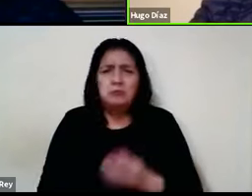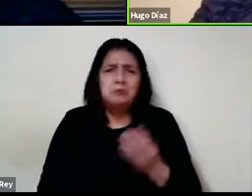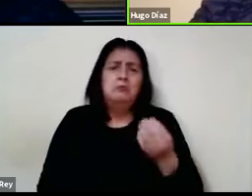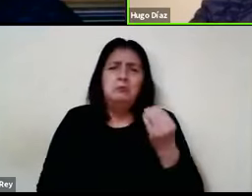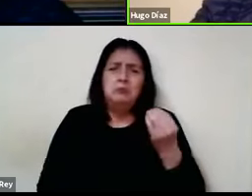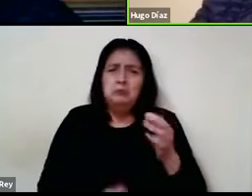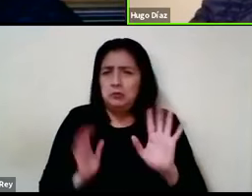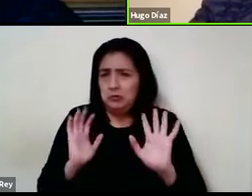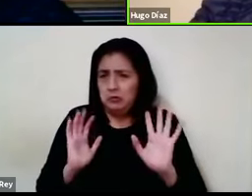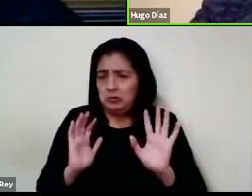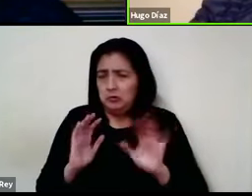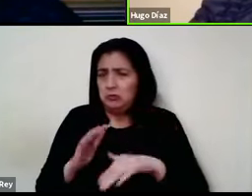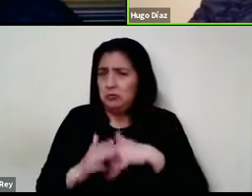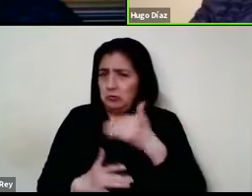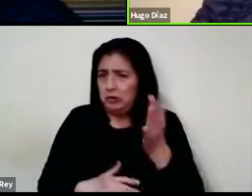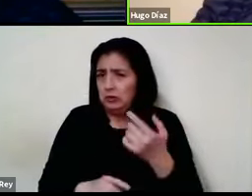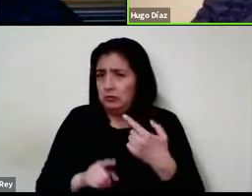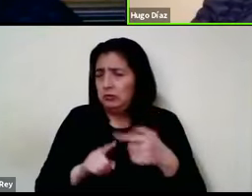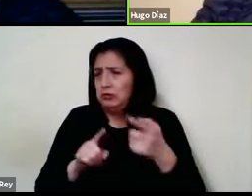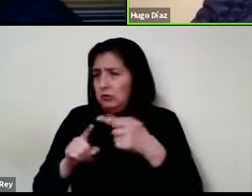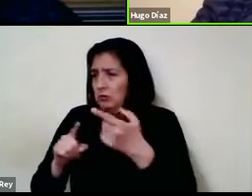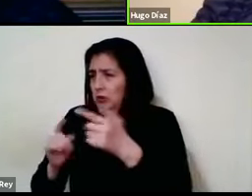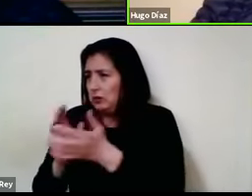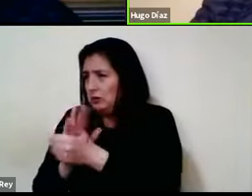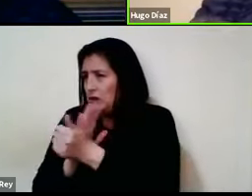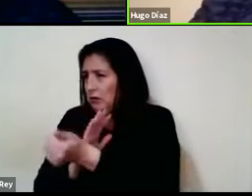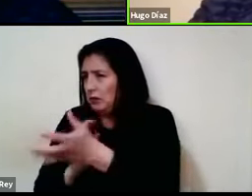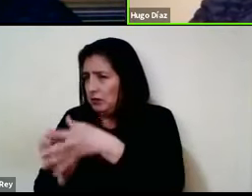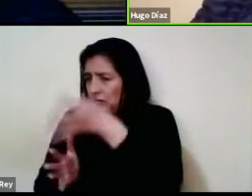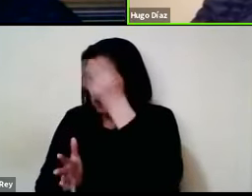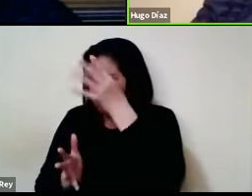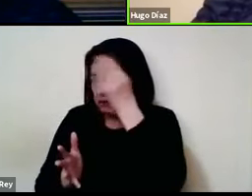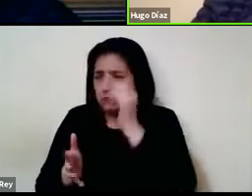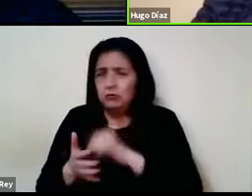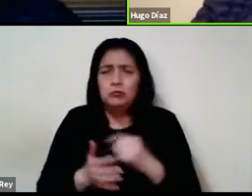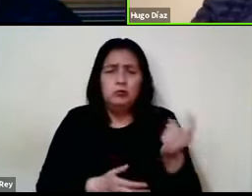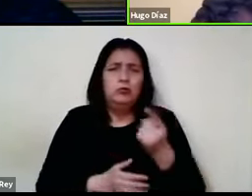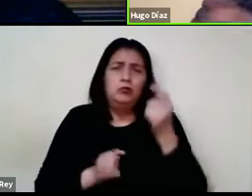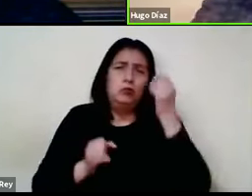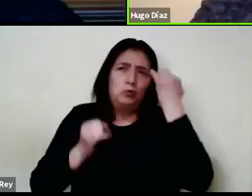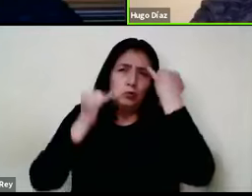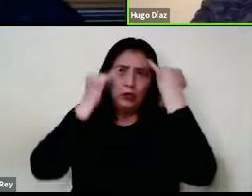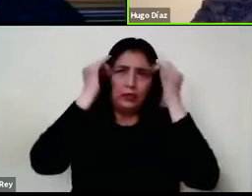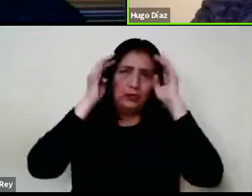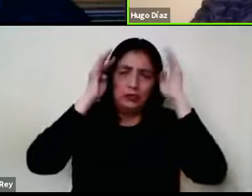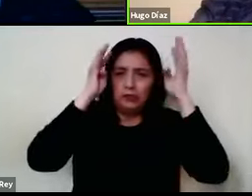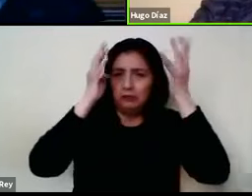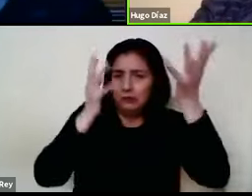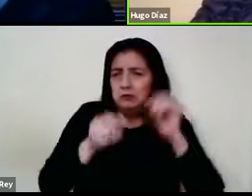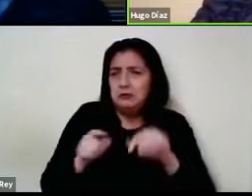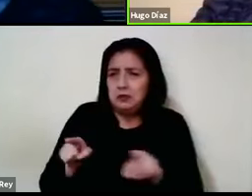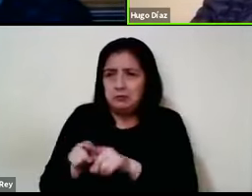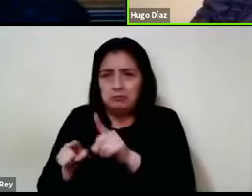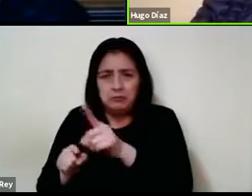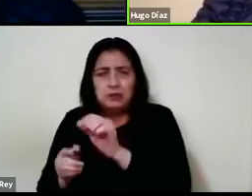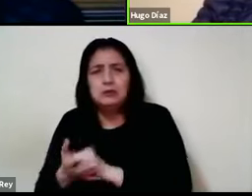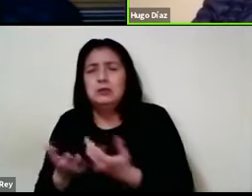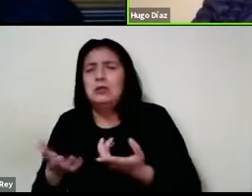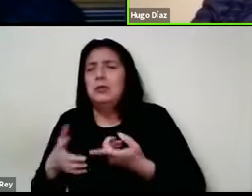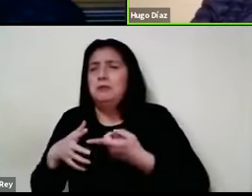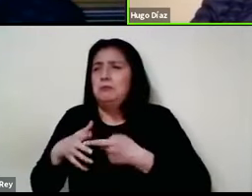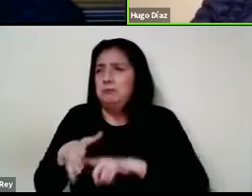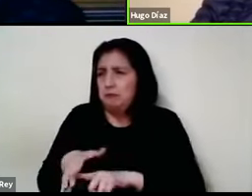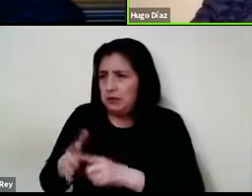saliendo con varias capacidades, ¿no? No solamente la capacidad creativa, hay capacidades de emprendimiento